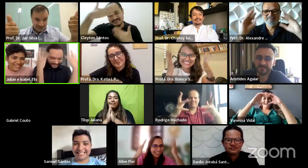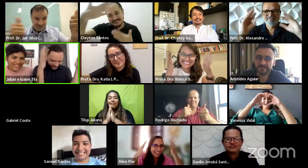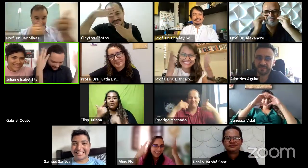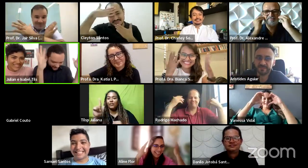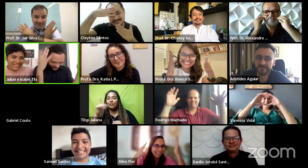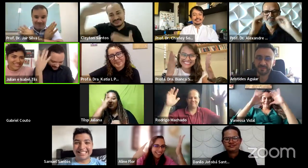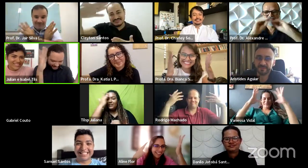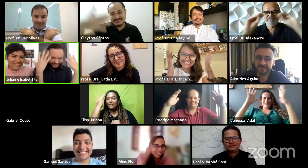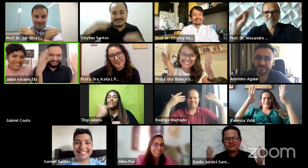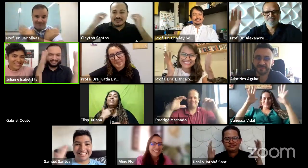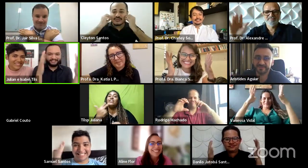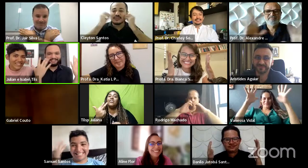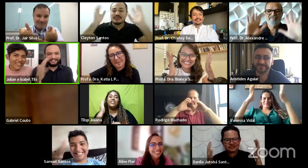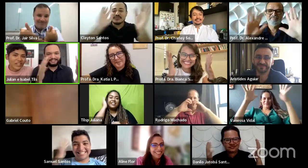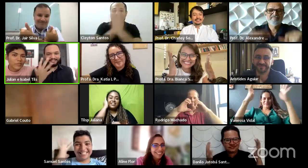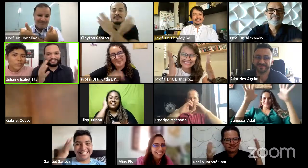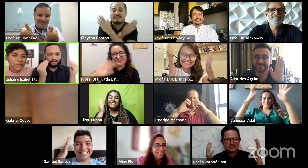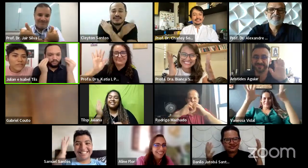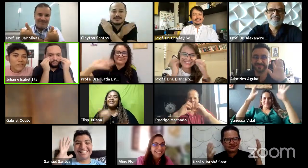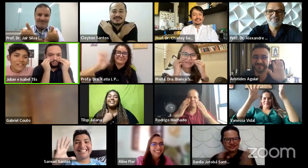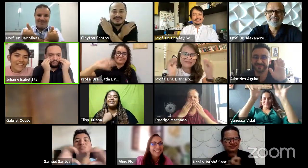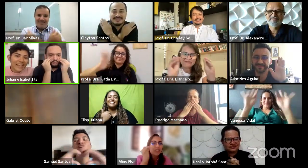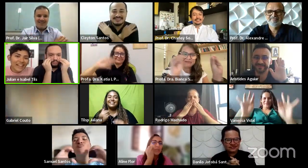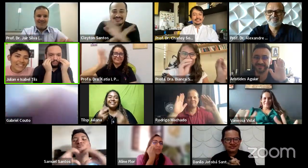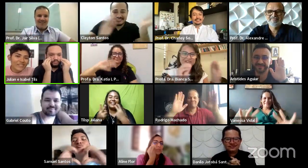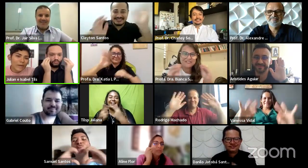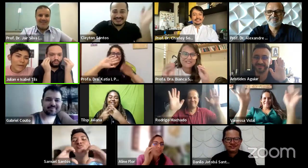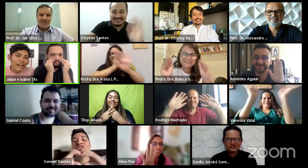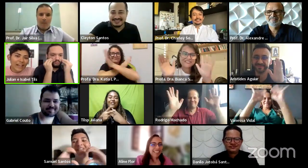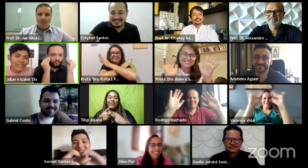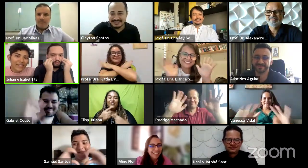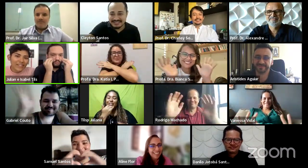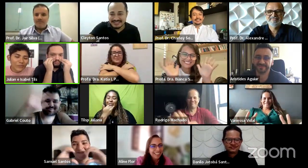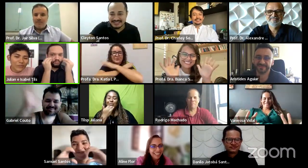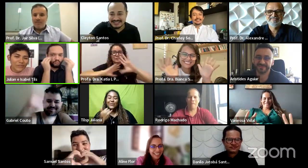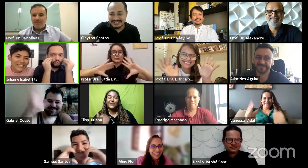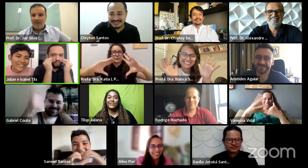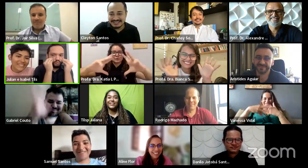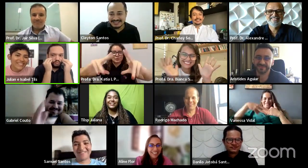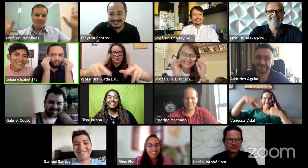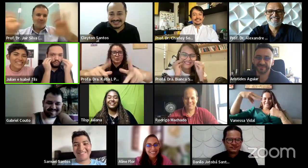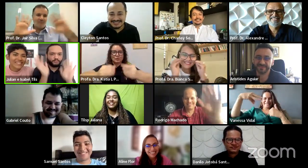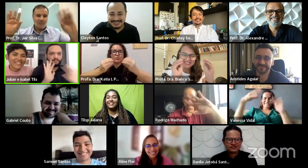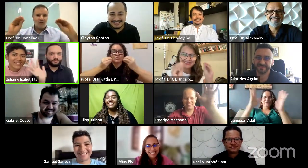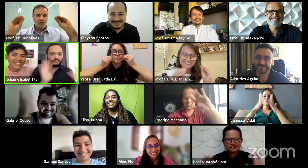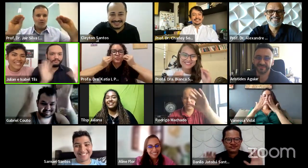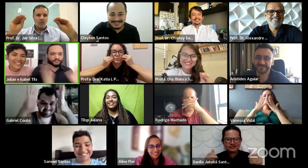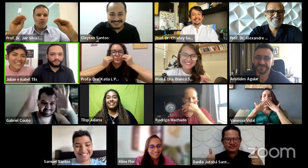Muito obrigada, um abraço a todos.